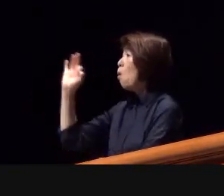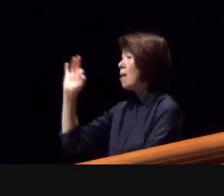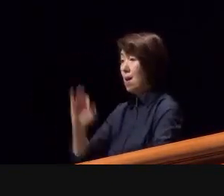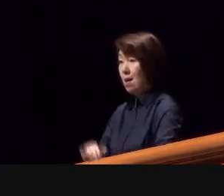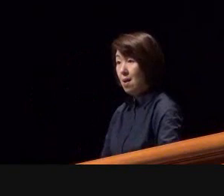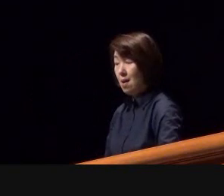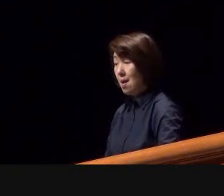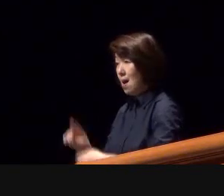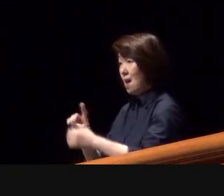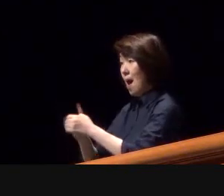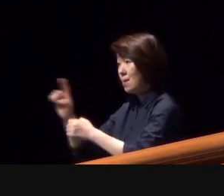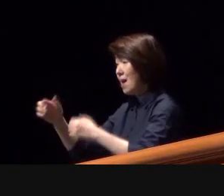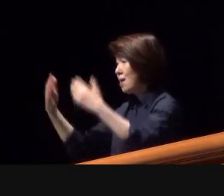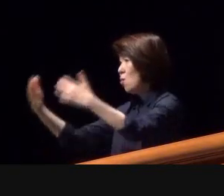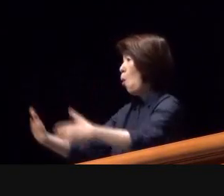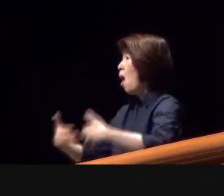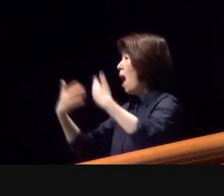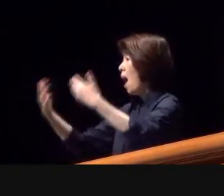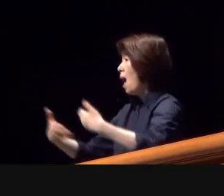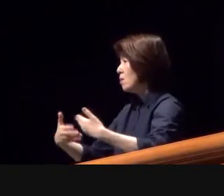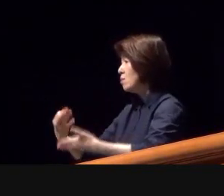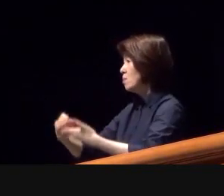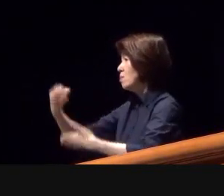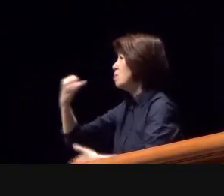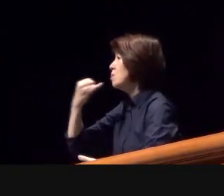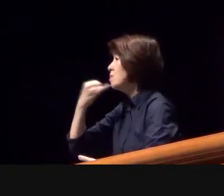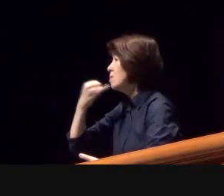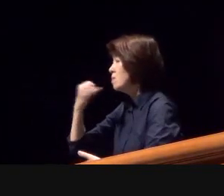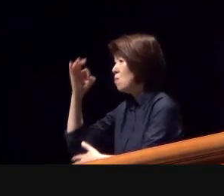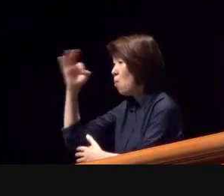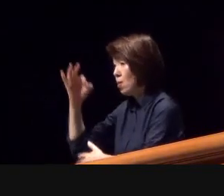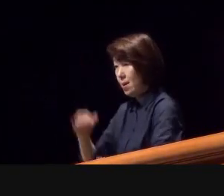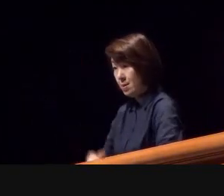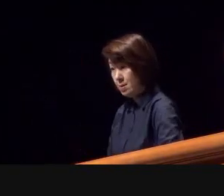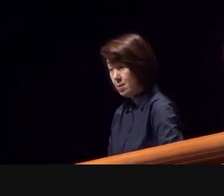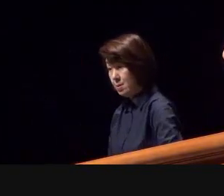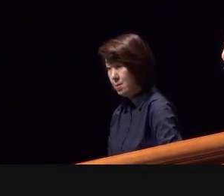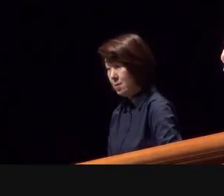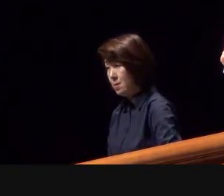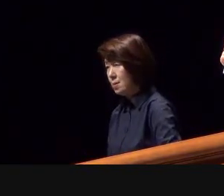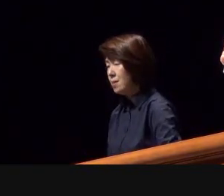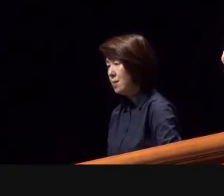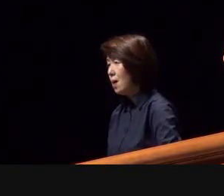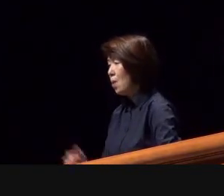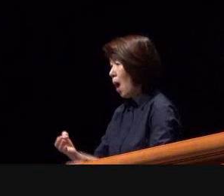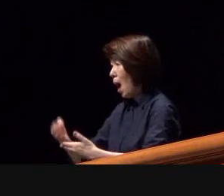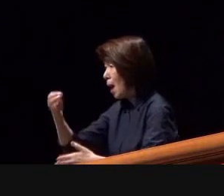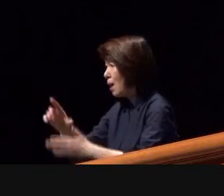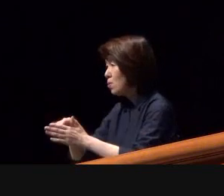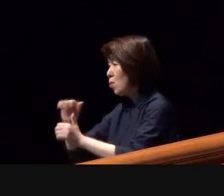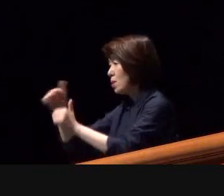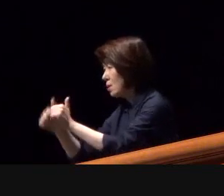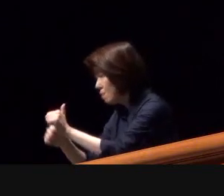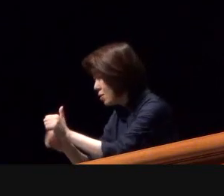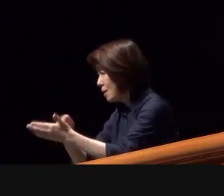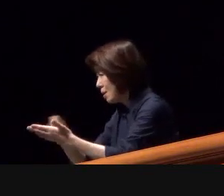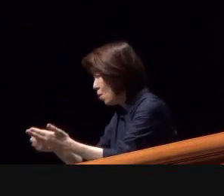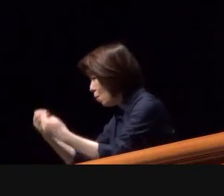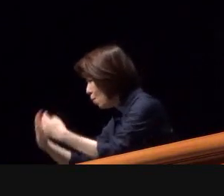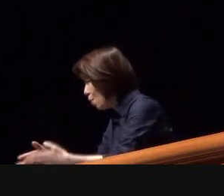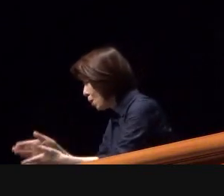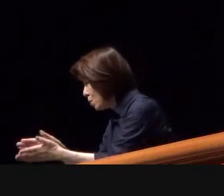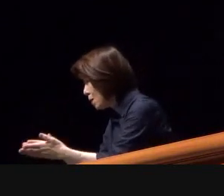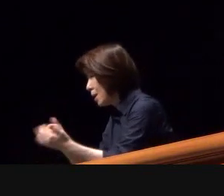費税増税、それについて丸をつけた、正し書きをつけた人もいるけれども、こういう